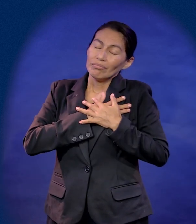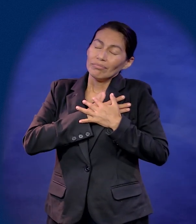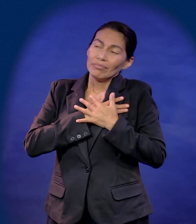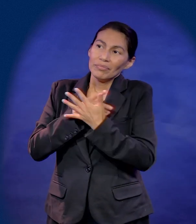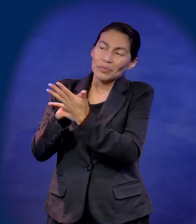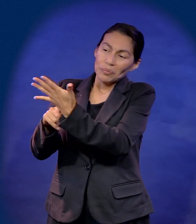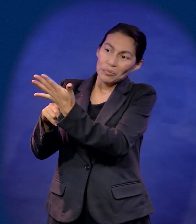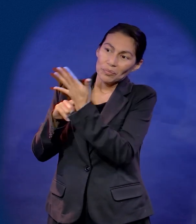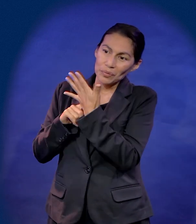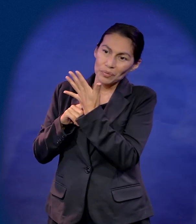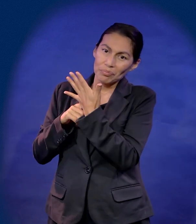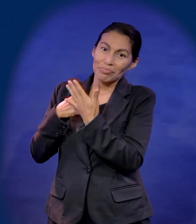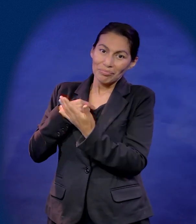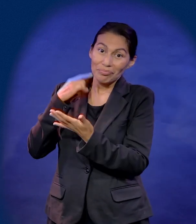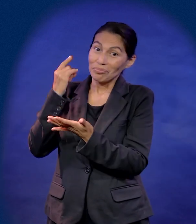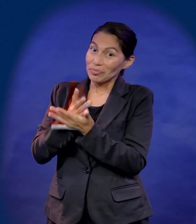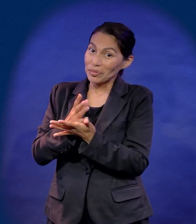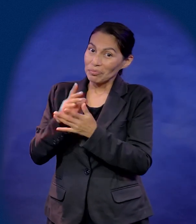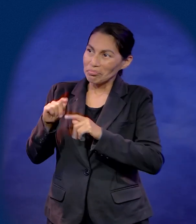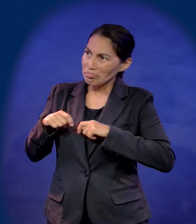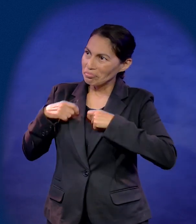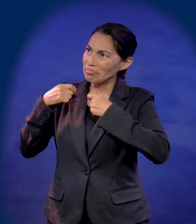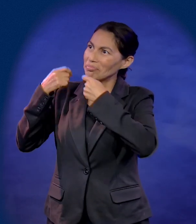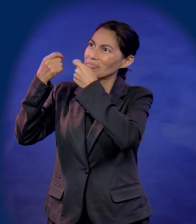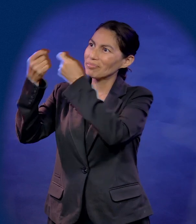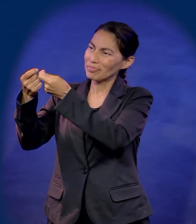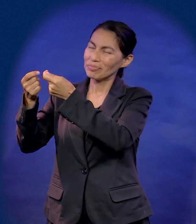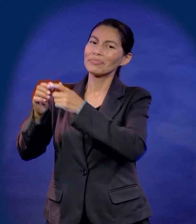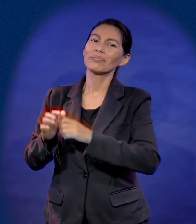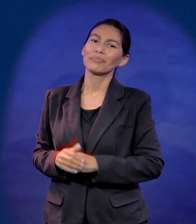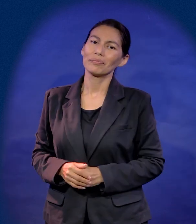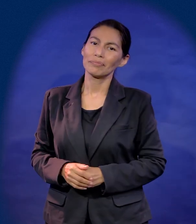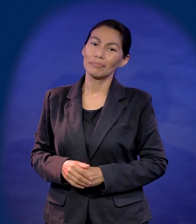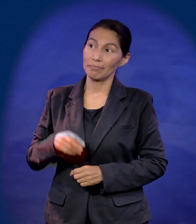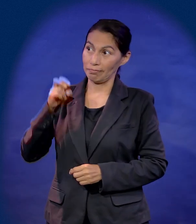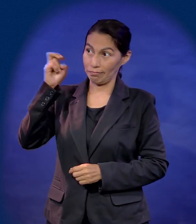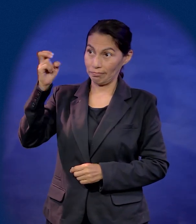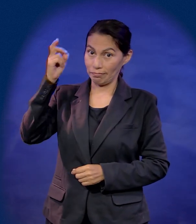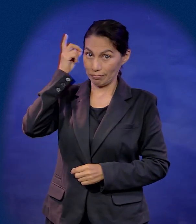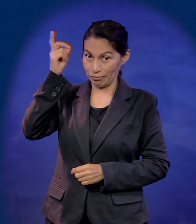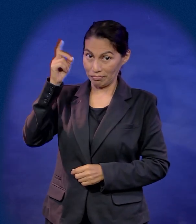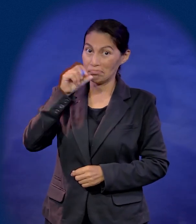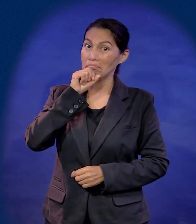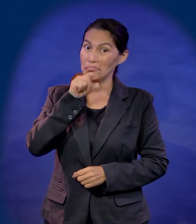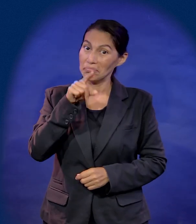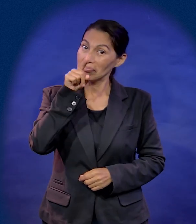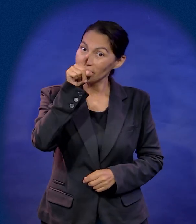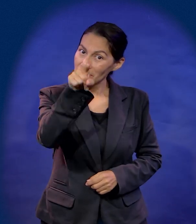Tanto amor me ha mostrado que lo único que puedo hacer es devolverle.